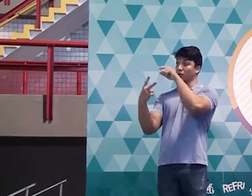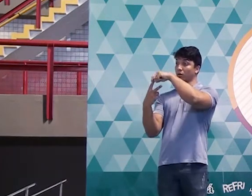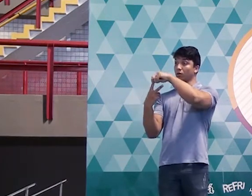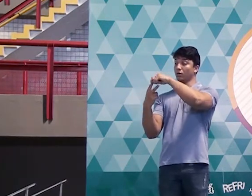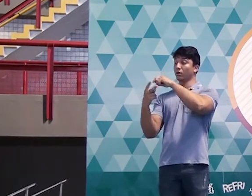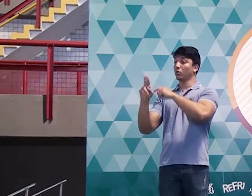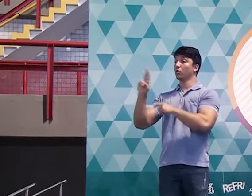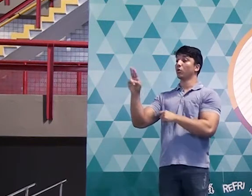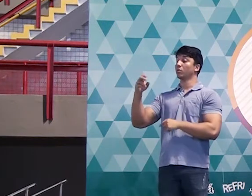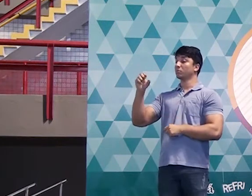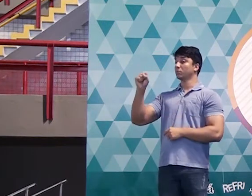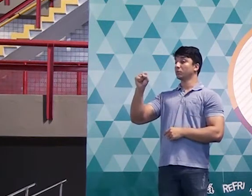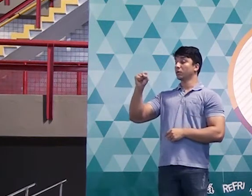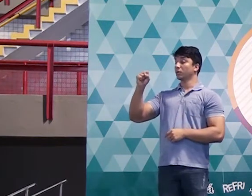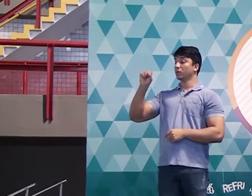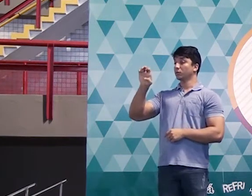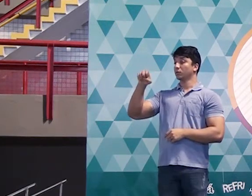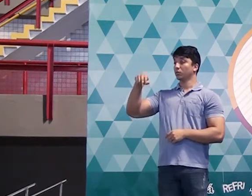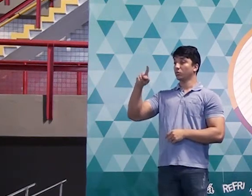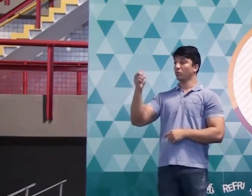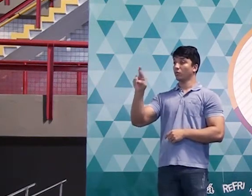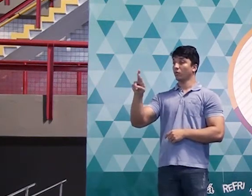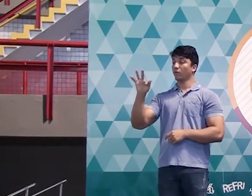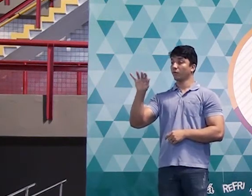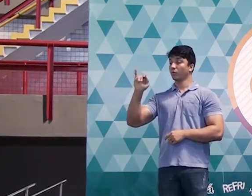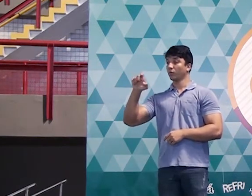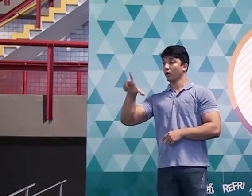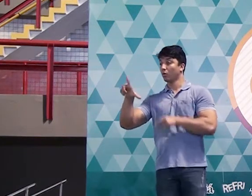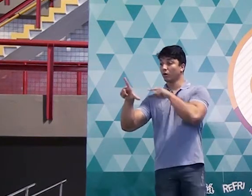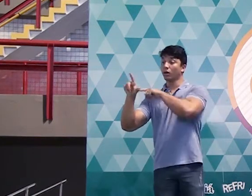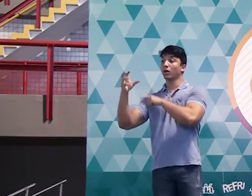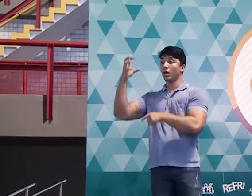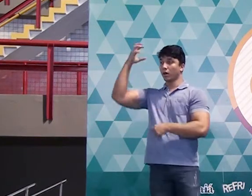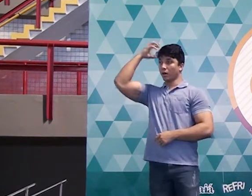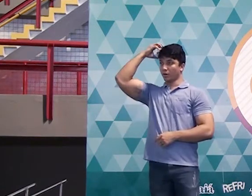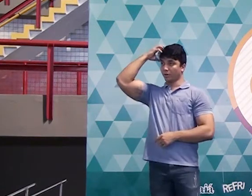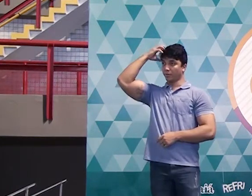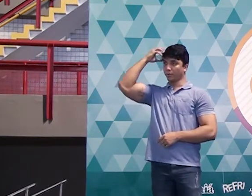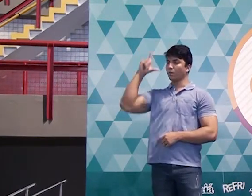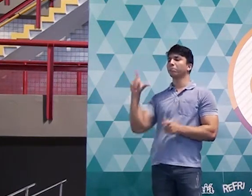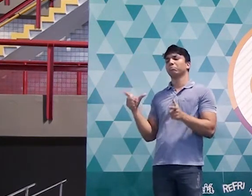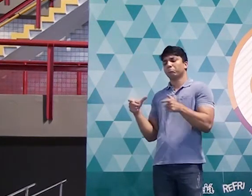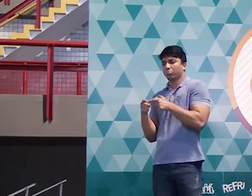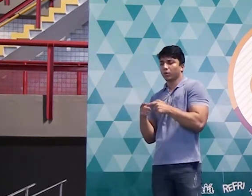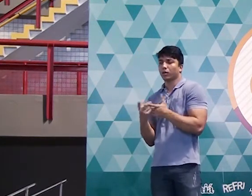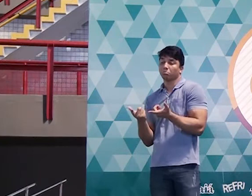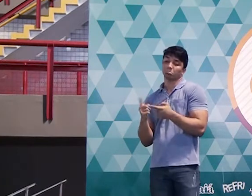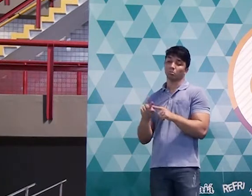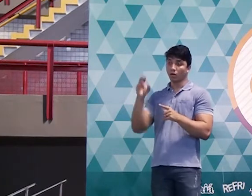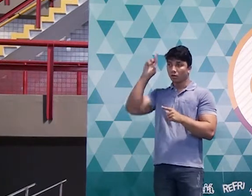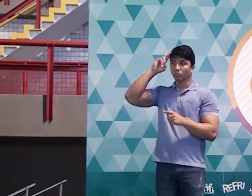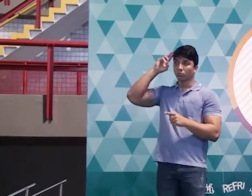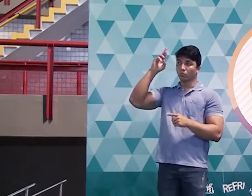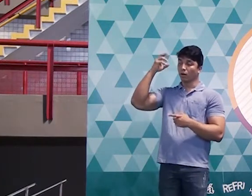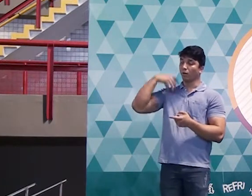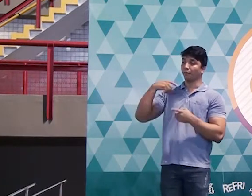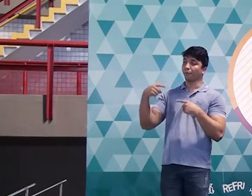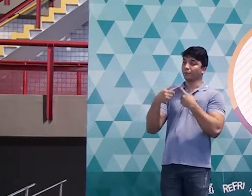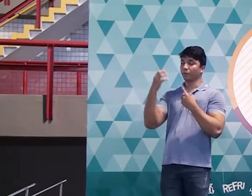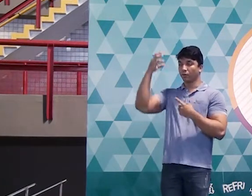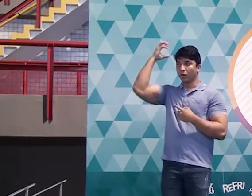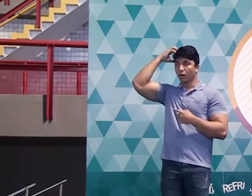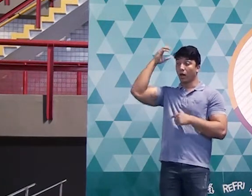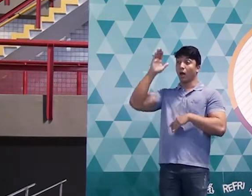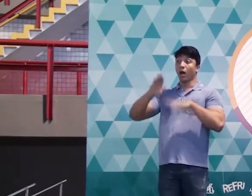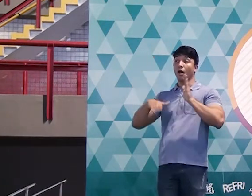de senhor feudal, mas ele era um rei pequeno, tá? Às vezes